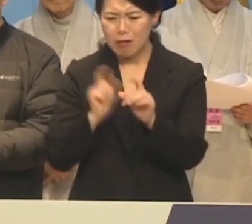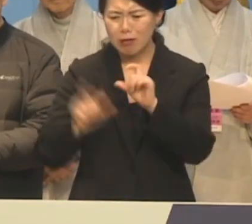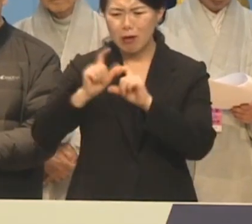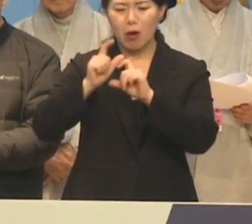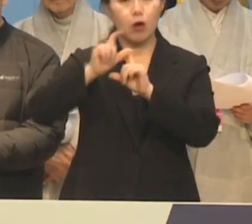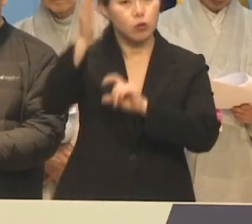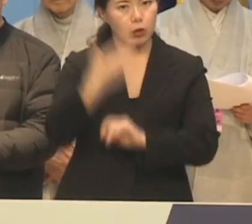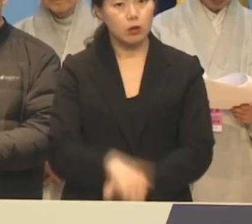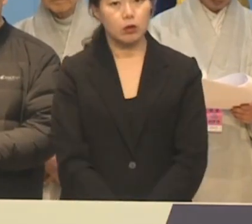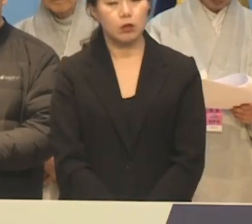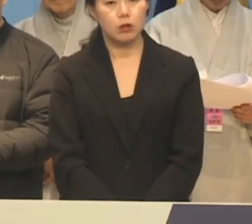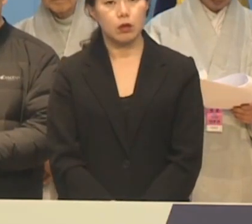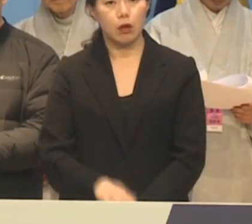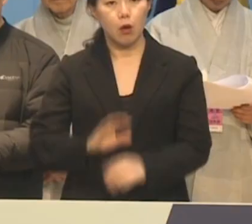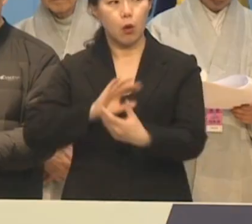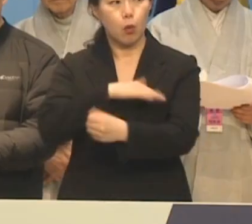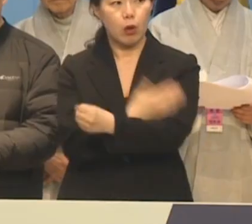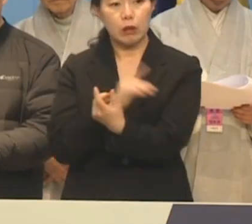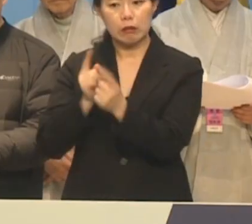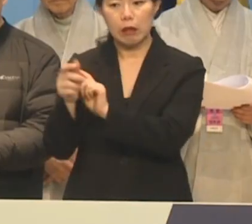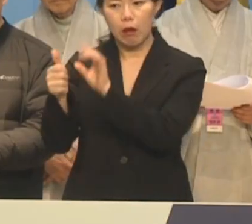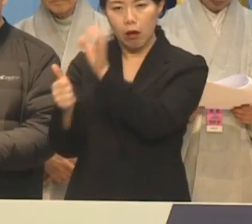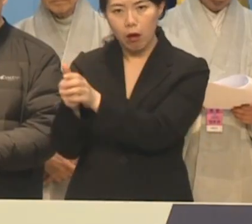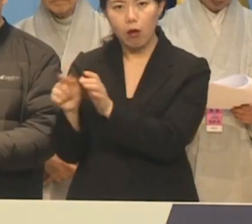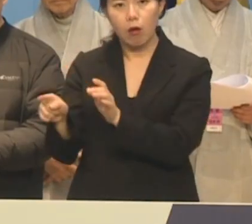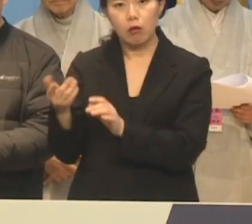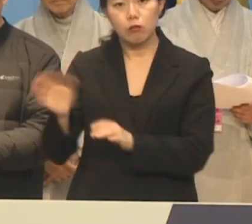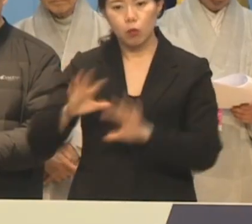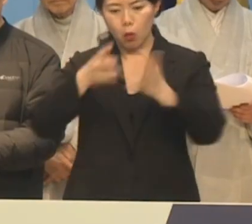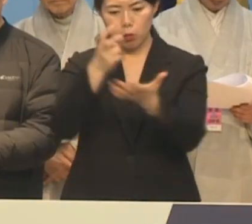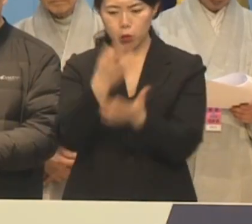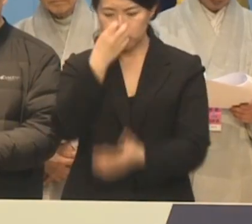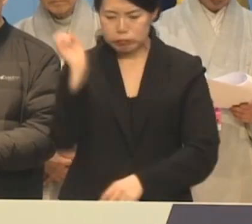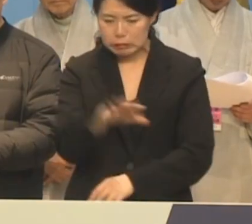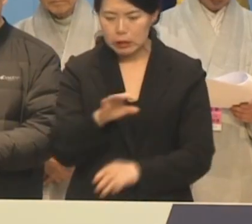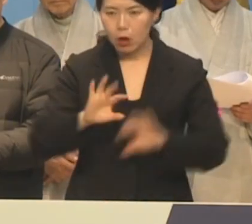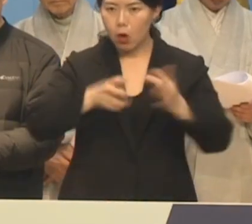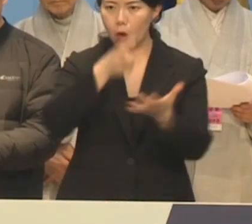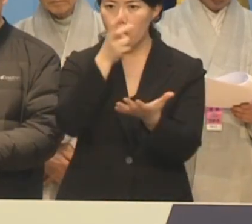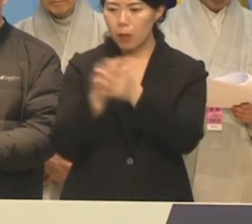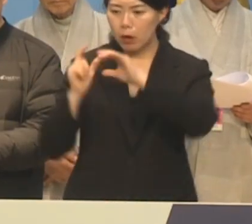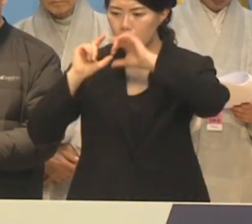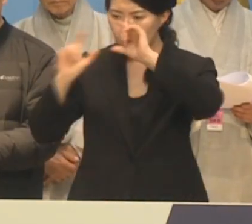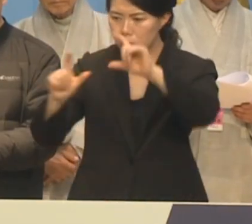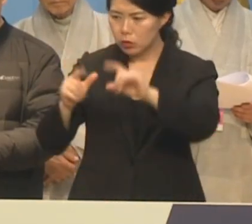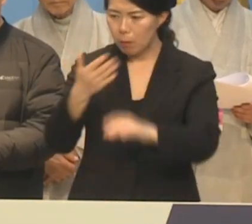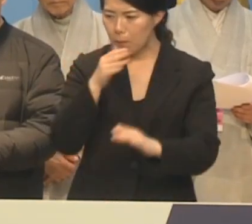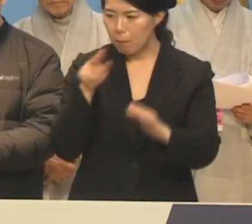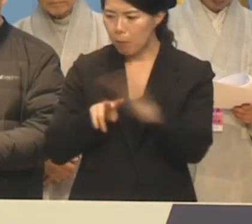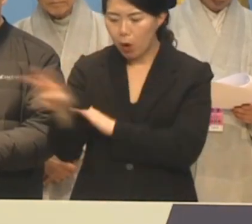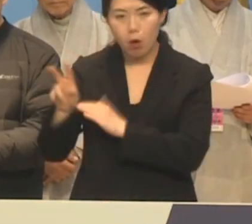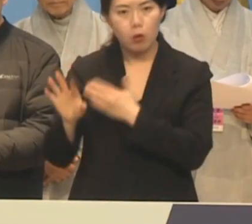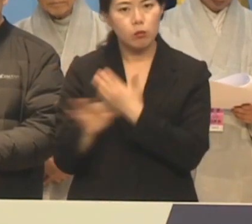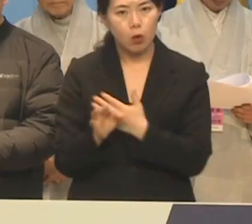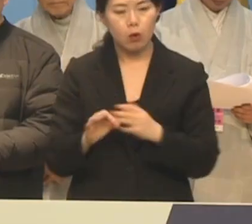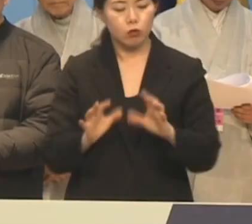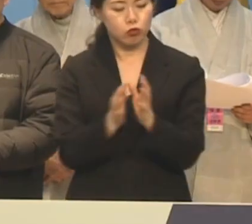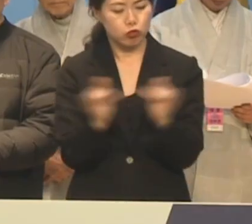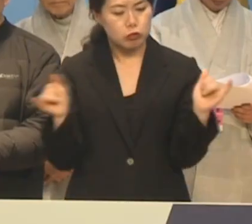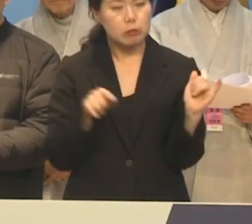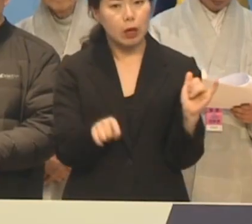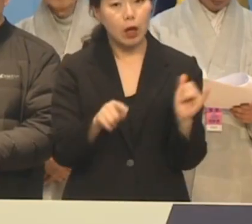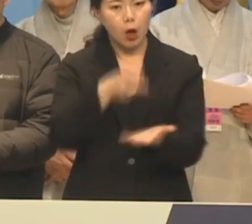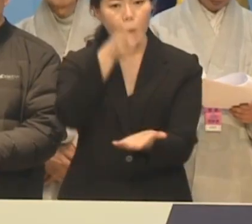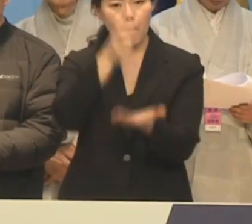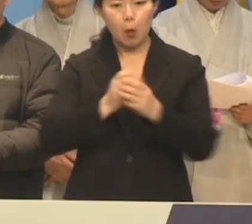것입니다. 권한대행이 헌법을 무시하고 헌재의 결정을 회피한다면 어떻게 국민들에게